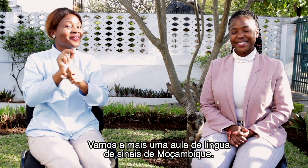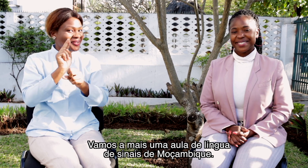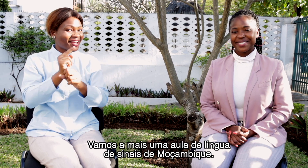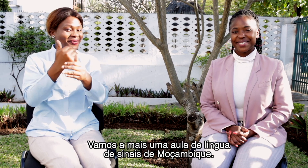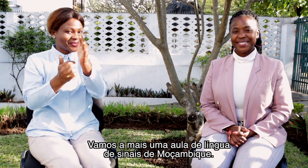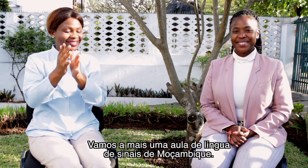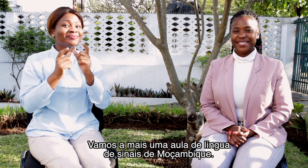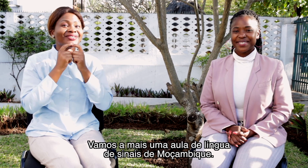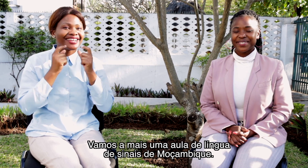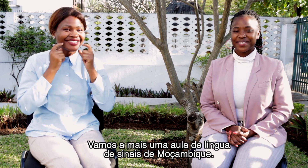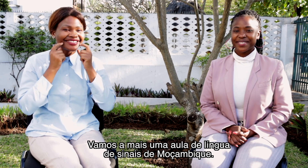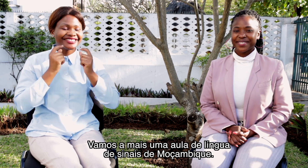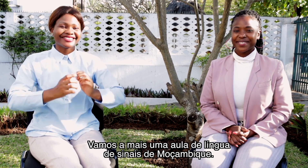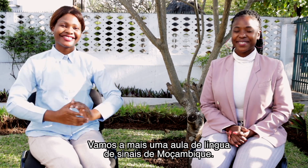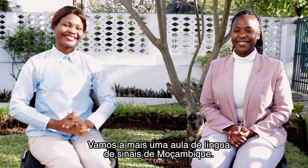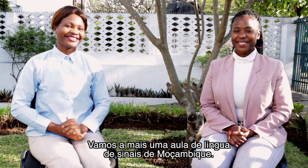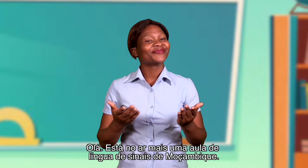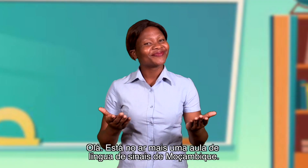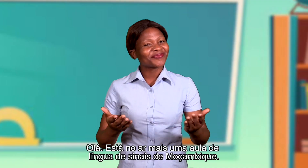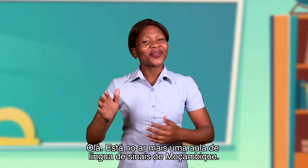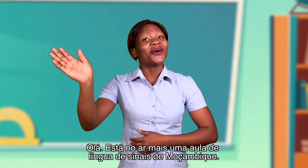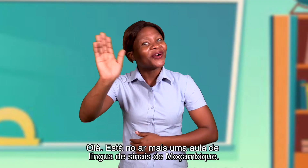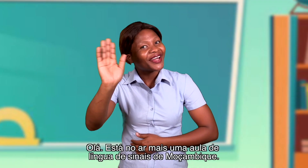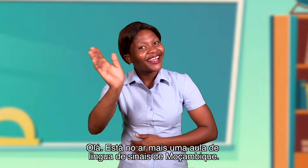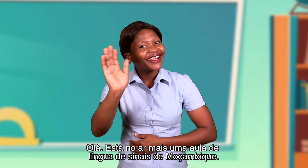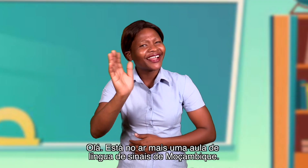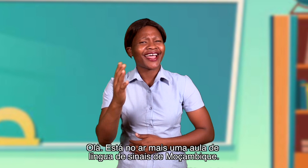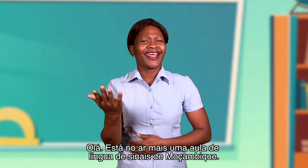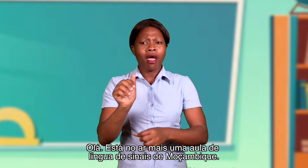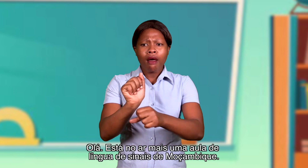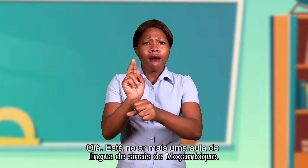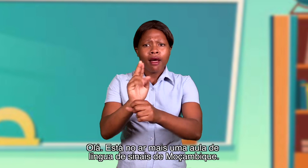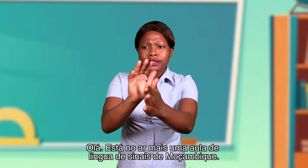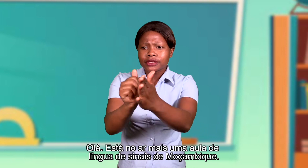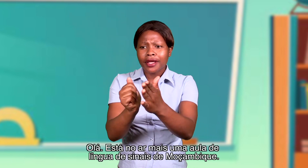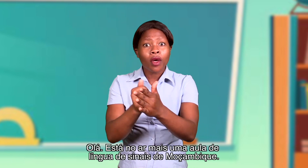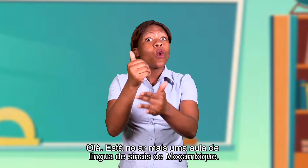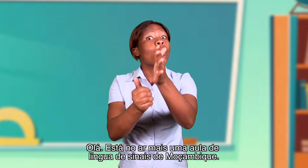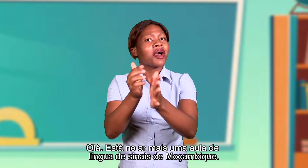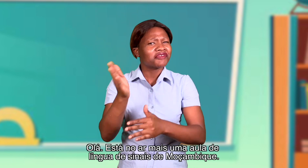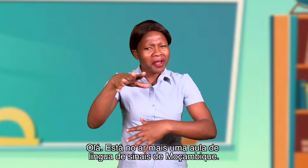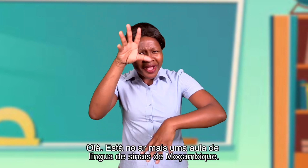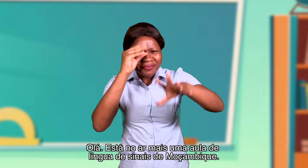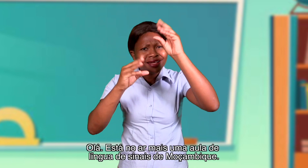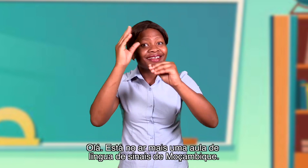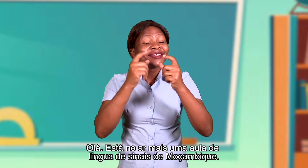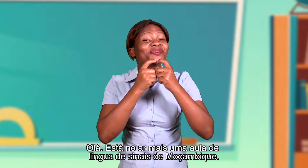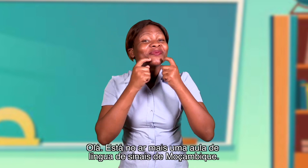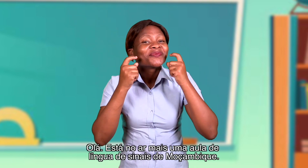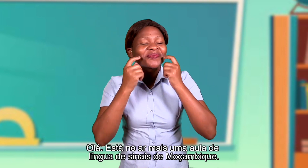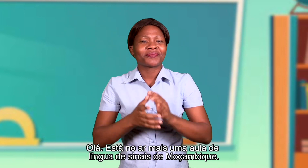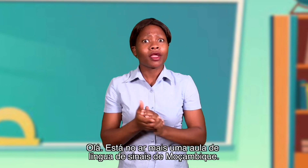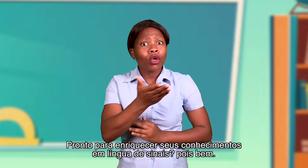mais uma aula de Língua de Sinais de Moçambique. Olá! Está no ar mais uma aula de Língua de Sinais de